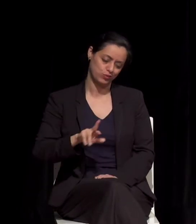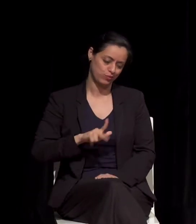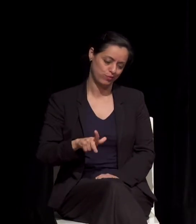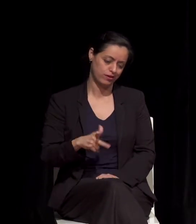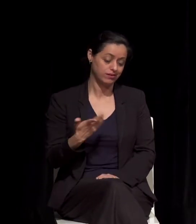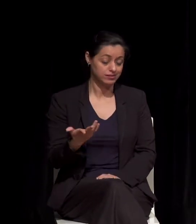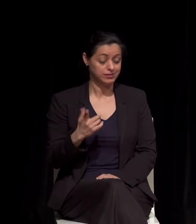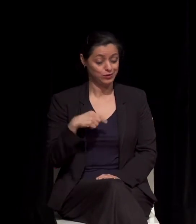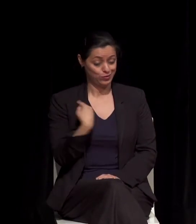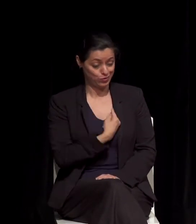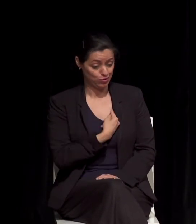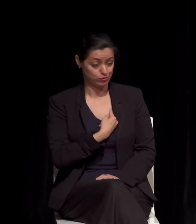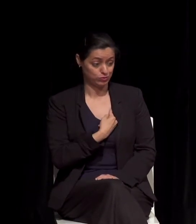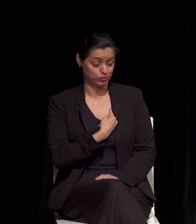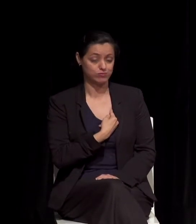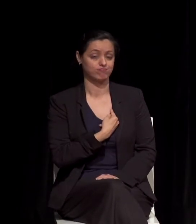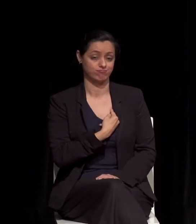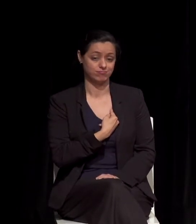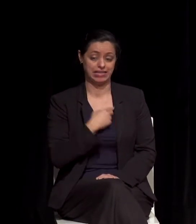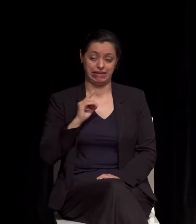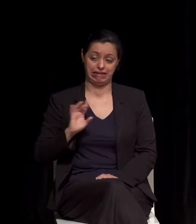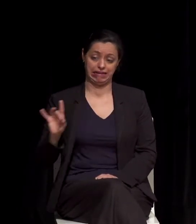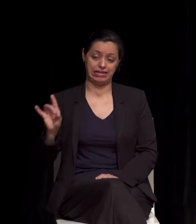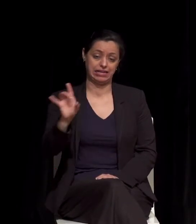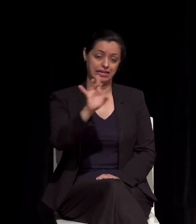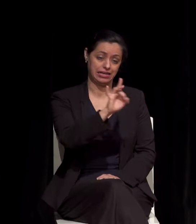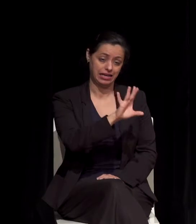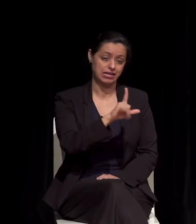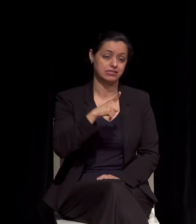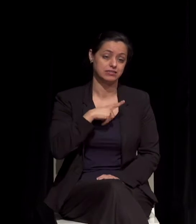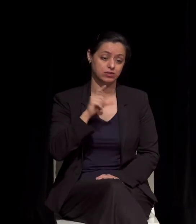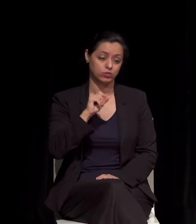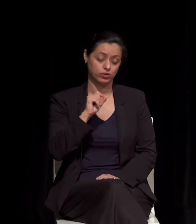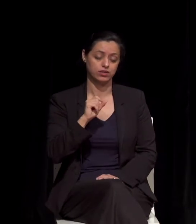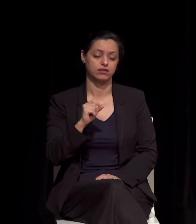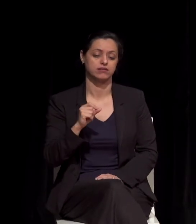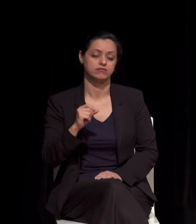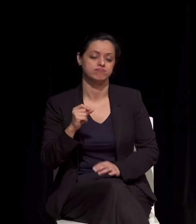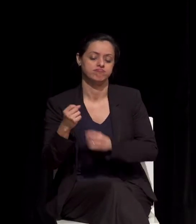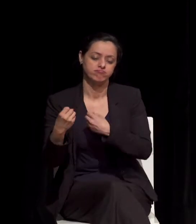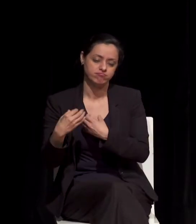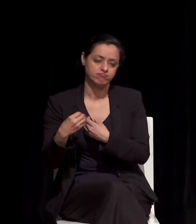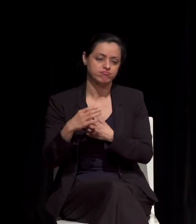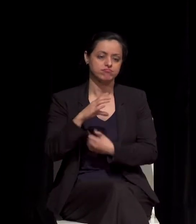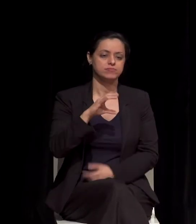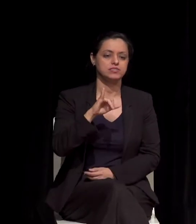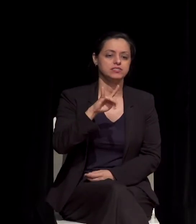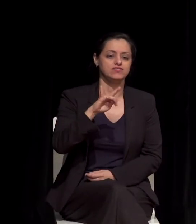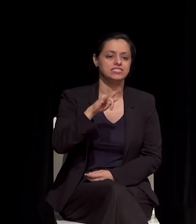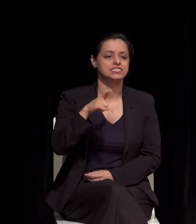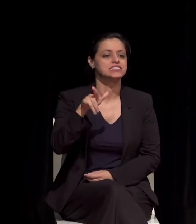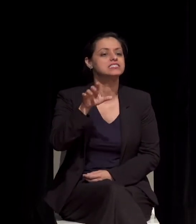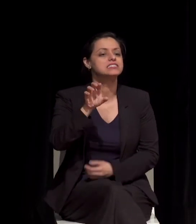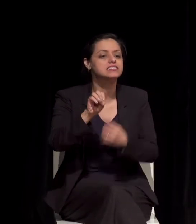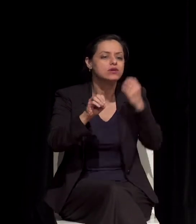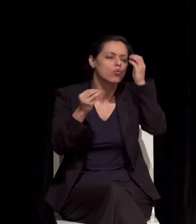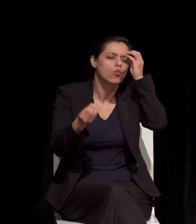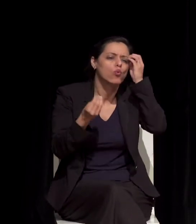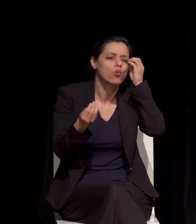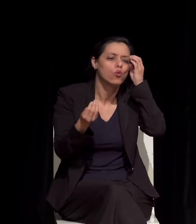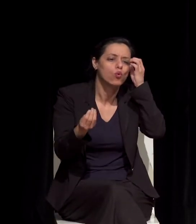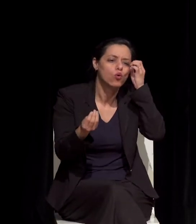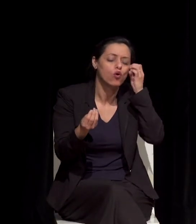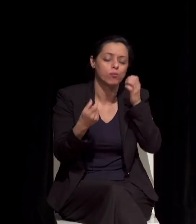todos nós, a gente foi civilizado. Uma das matrizes civilizadoras do Brasil é a África. Então, não tem como ser